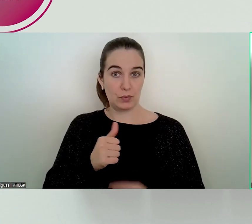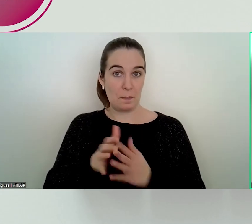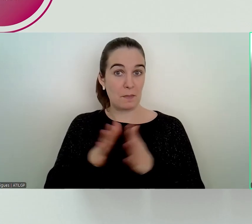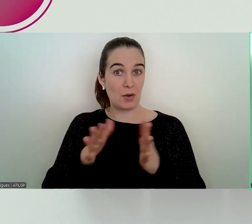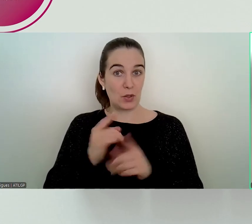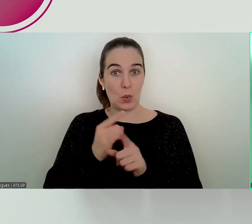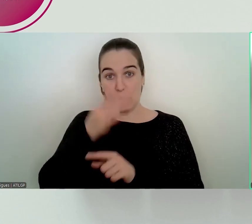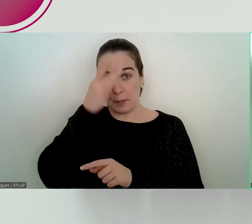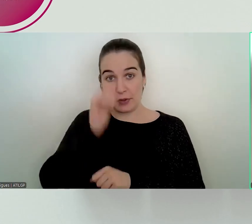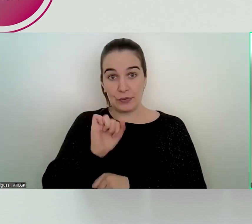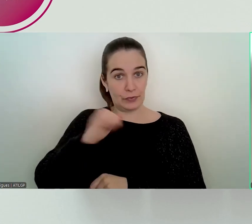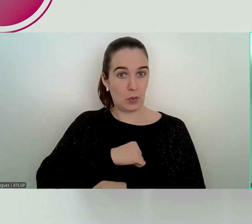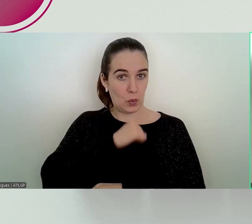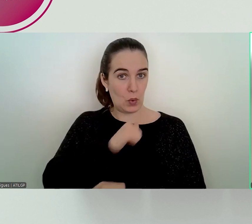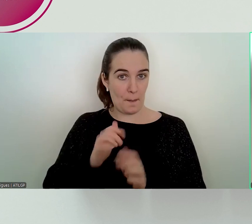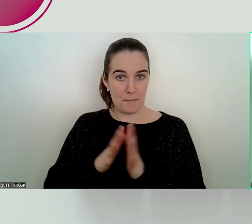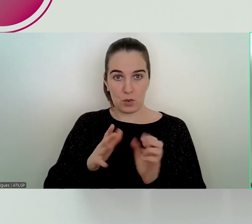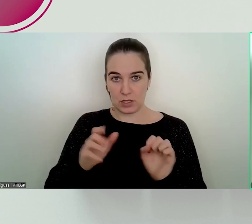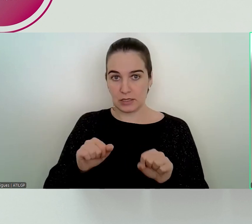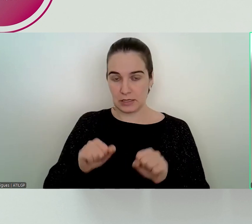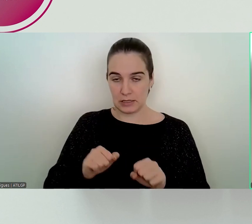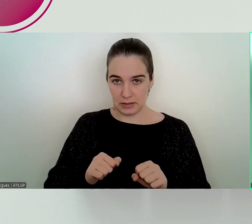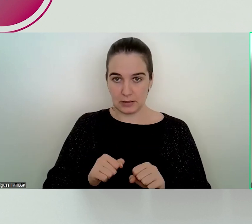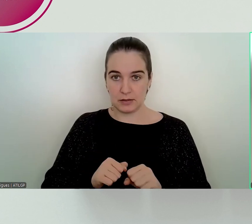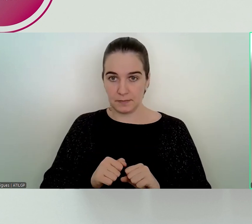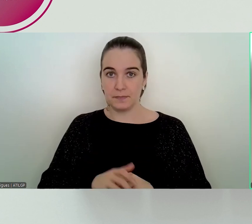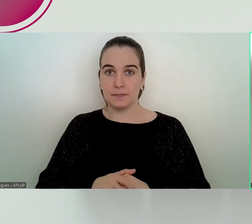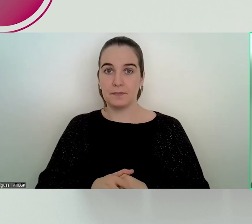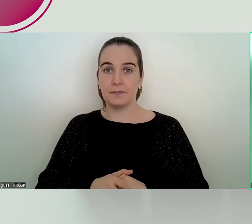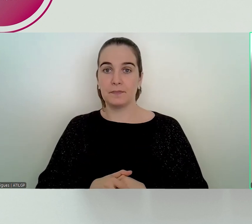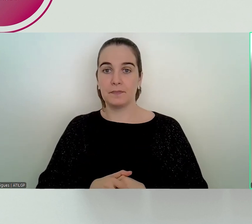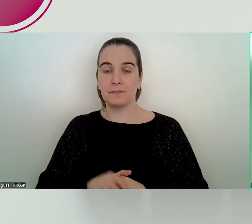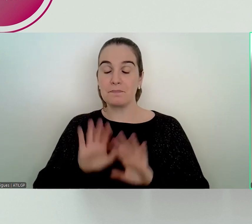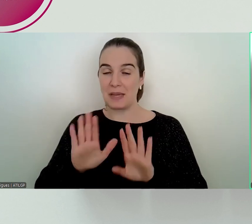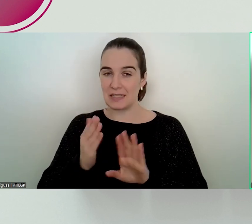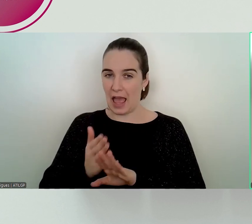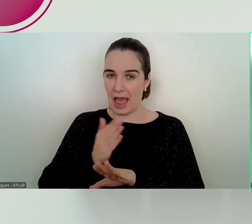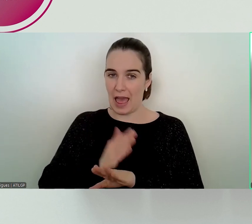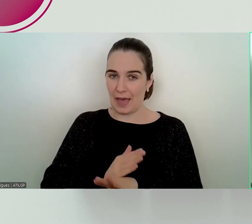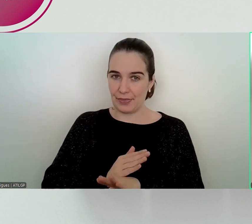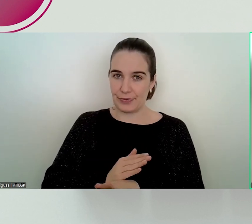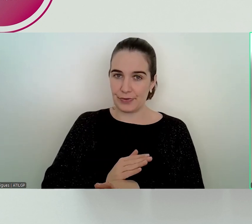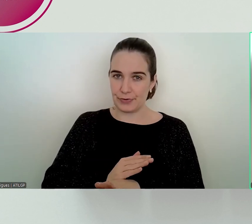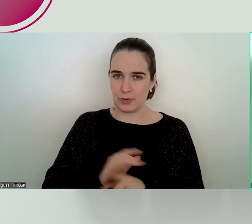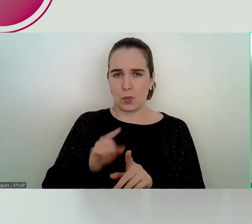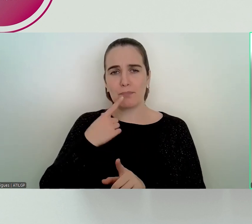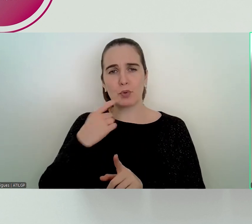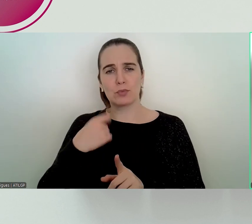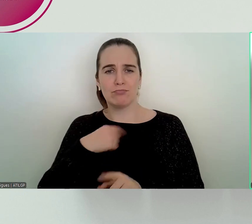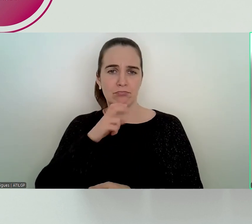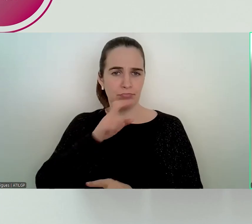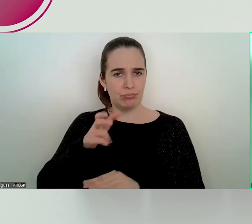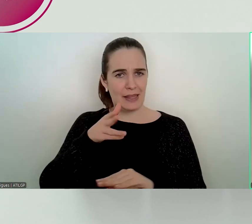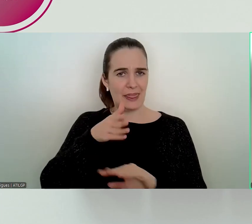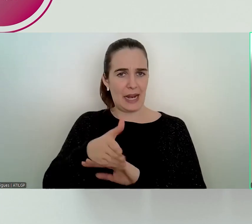a opinião do Dr. Sérgio Pratas. Mas antes de responder, se calhar,